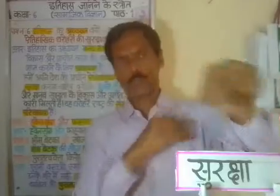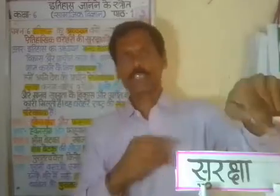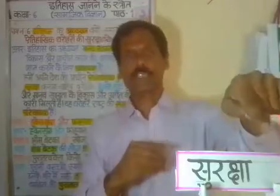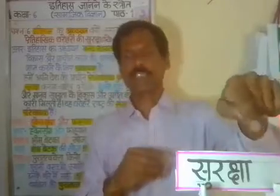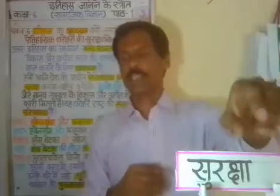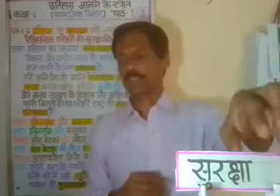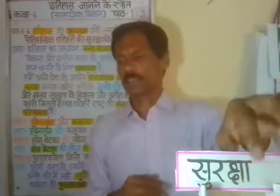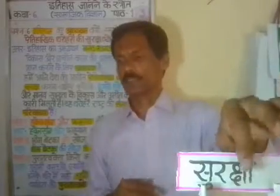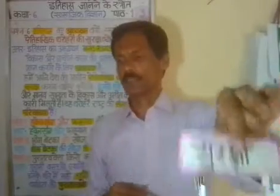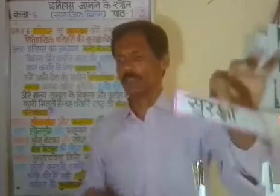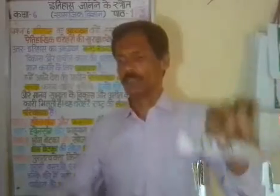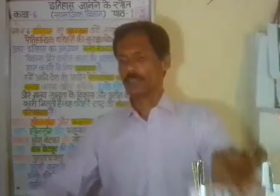सुरक्षा